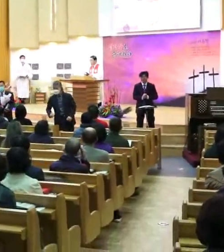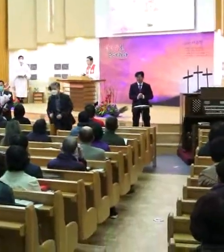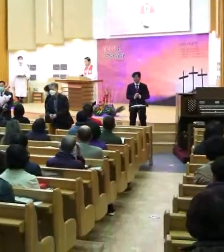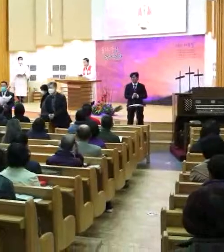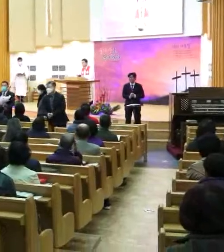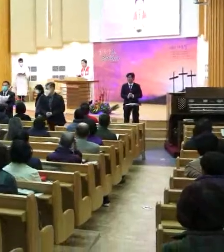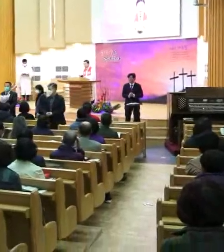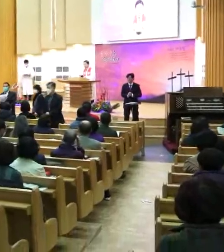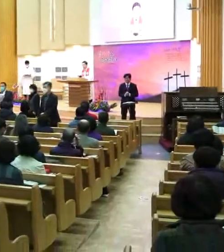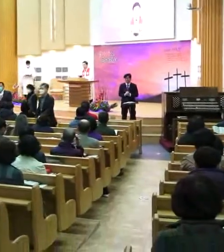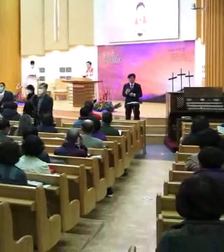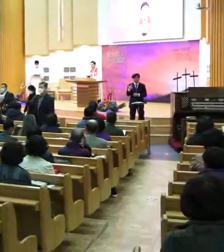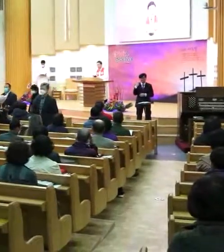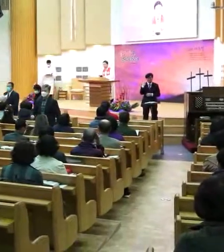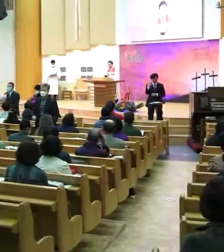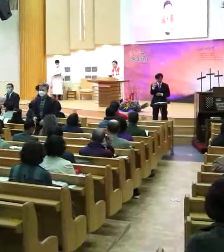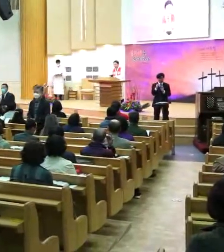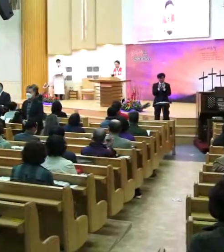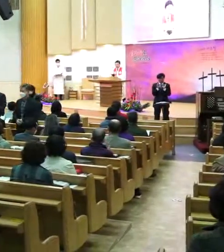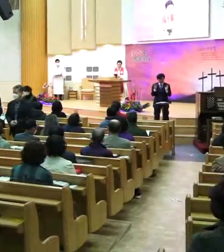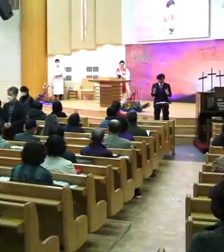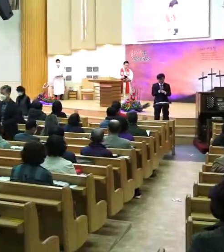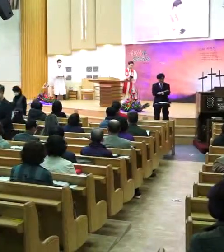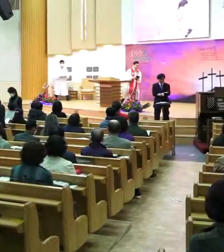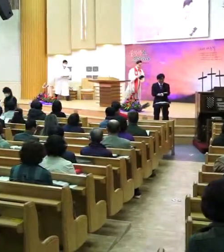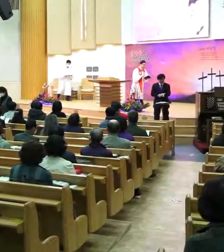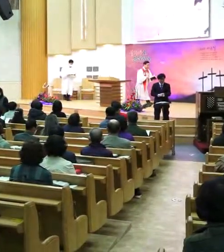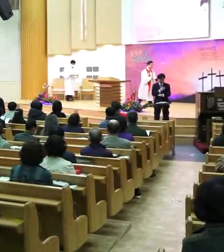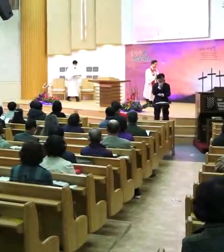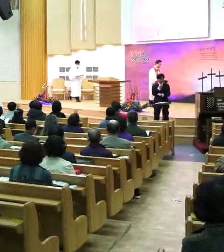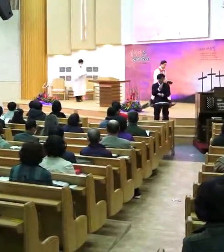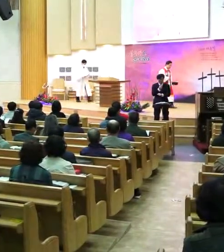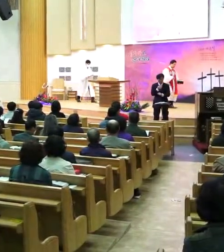감사합니다. 한 주간 여러분 말씀 안에서 승리하시길 바랍니다.